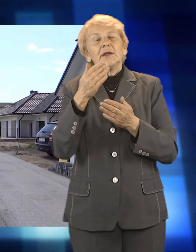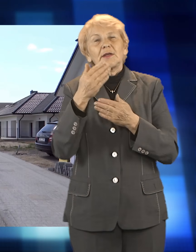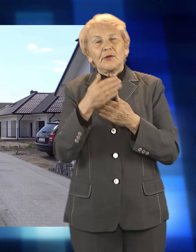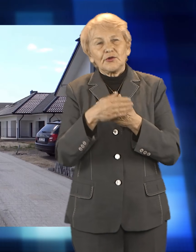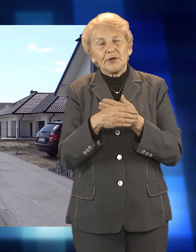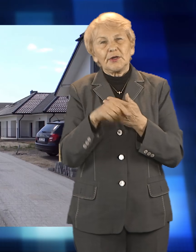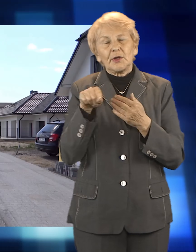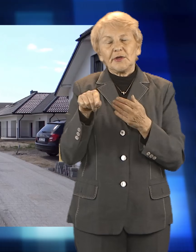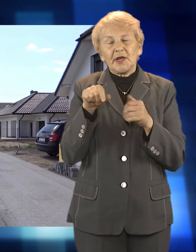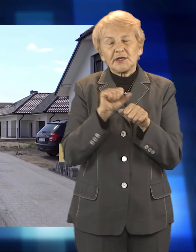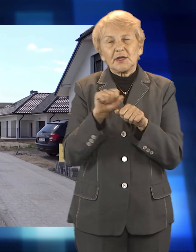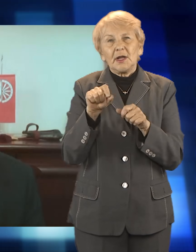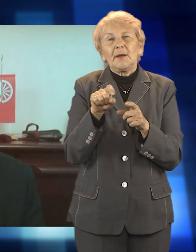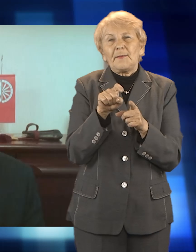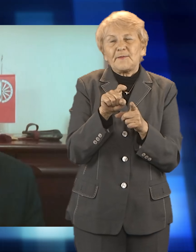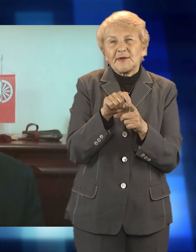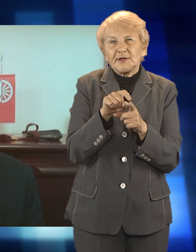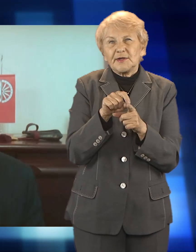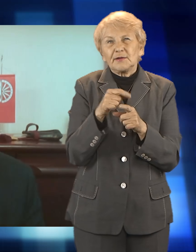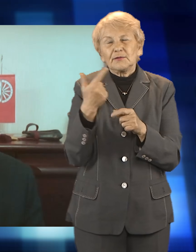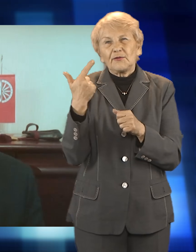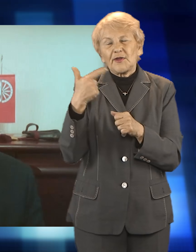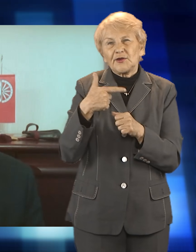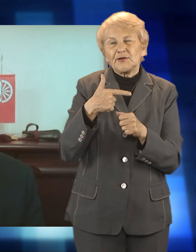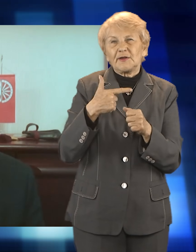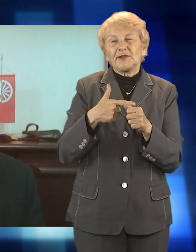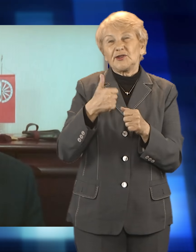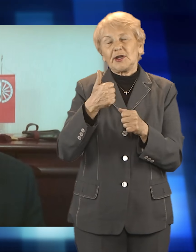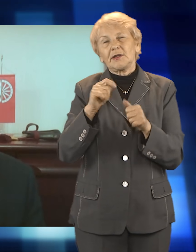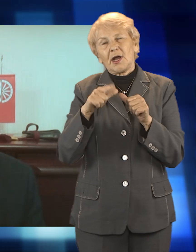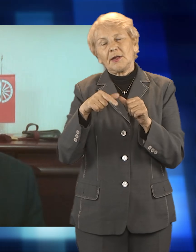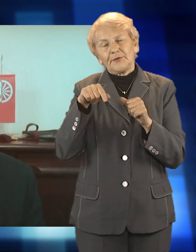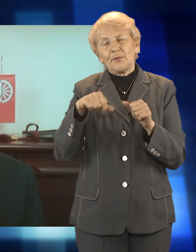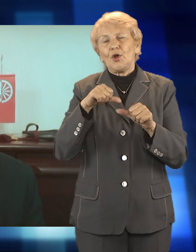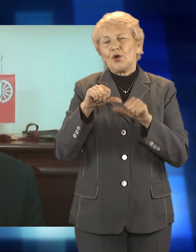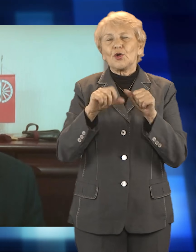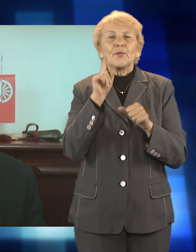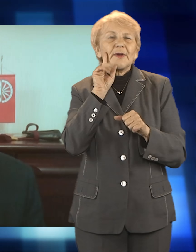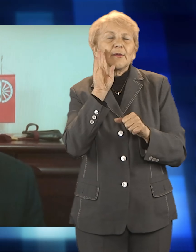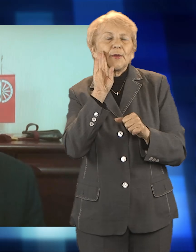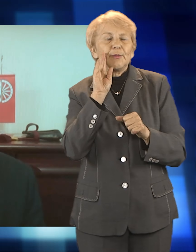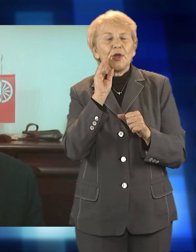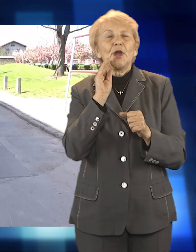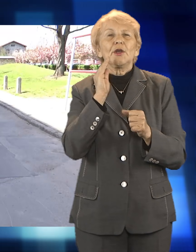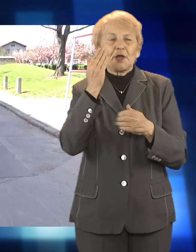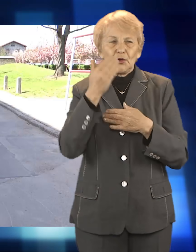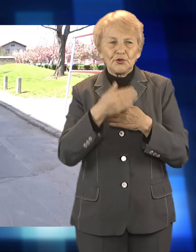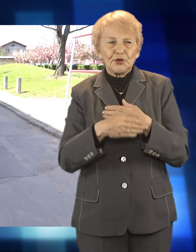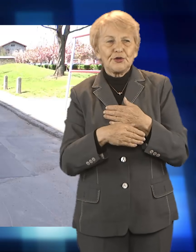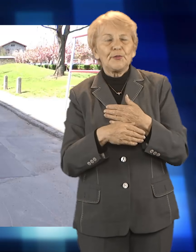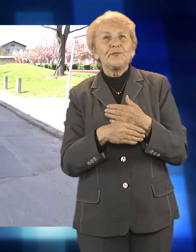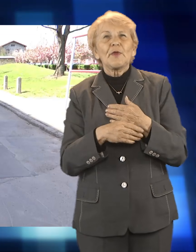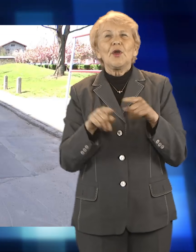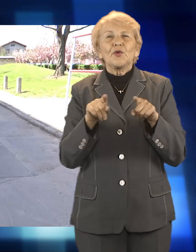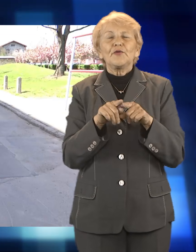październik 2021 czyli w tym roku macie to zakończyć a drugi projekt przebudowy ulicy